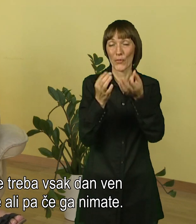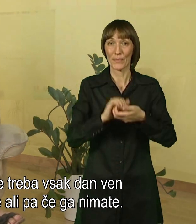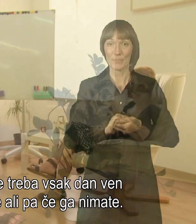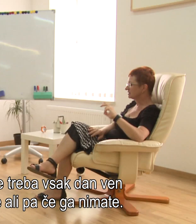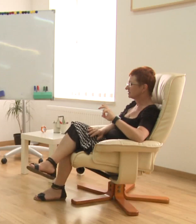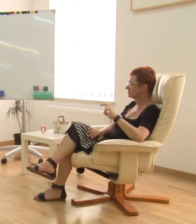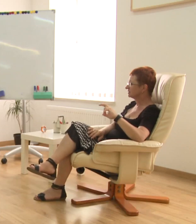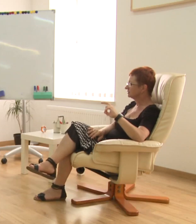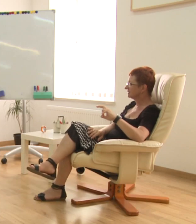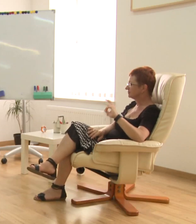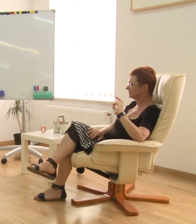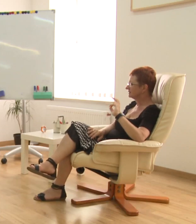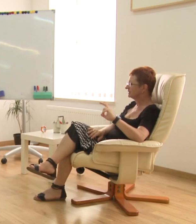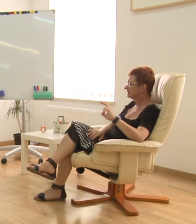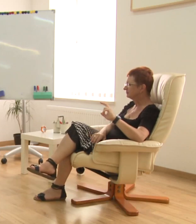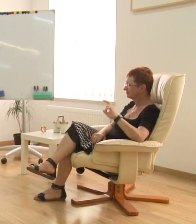Ne?